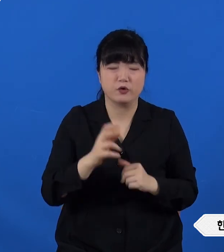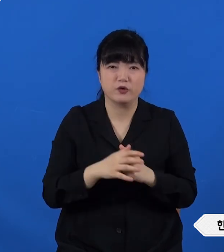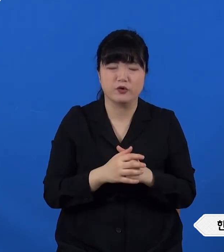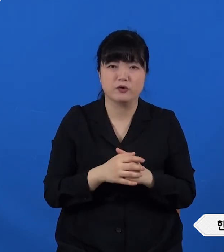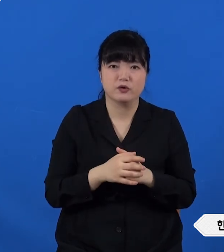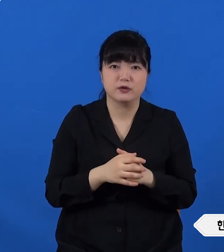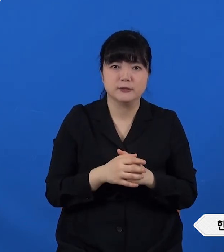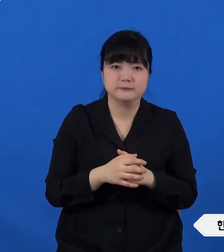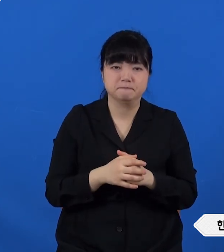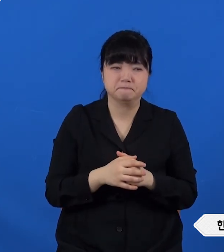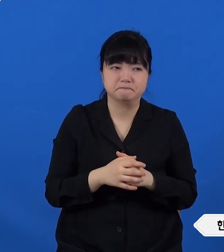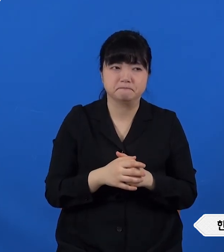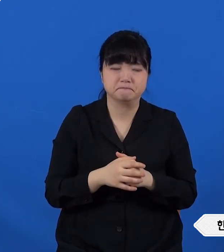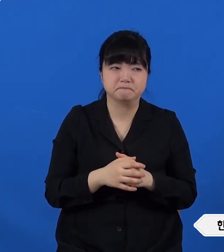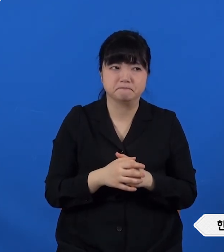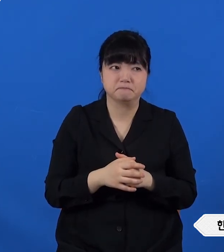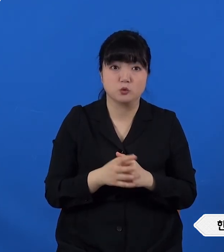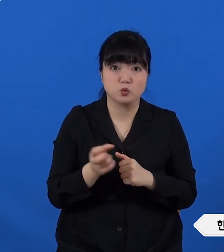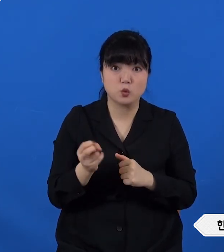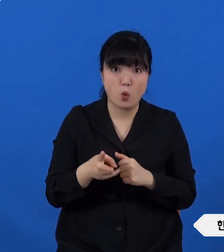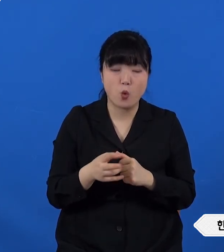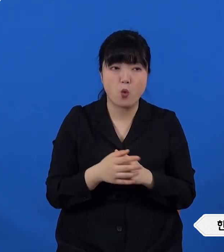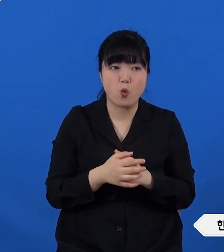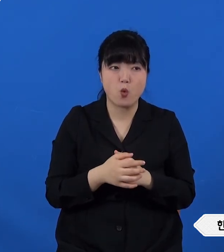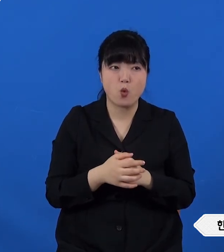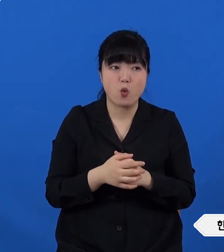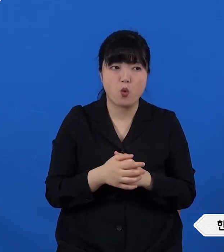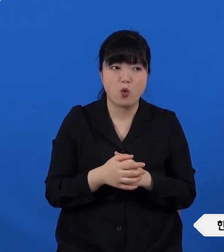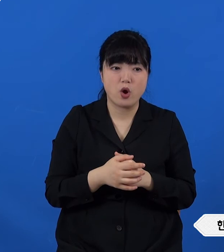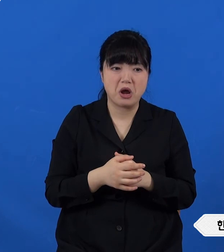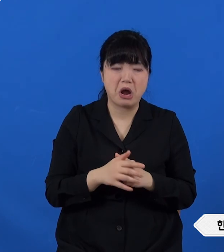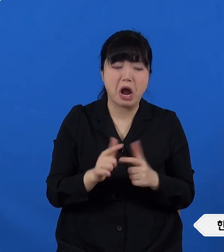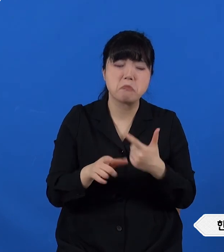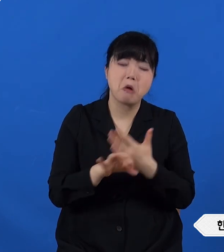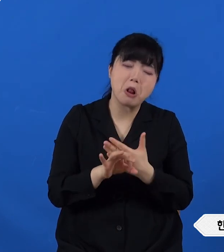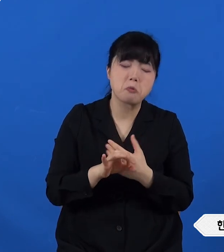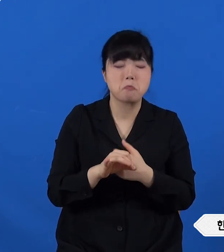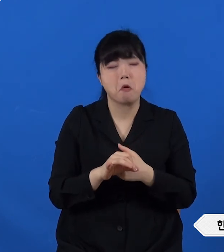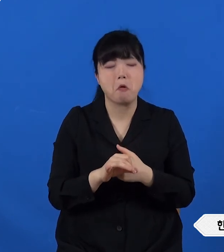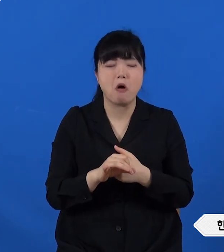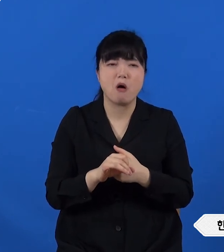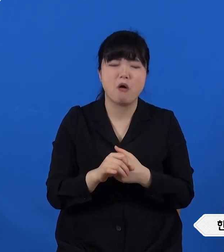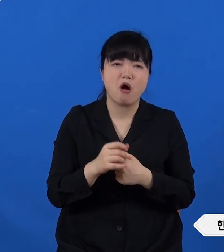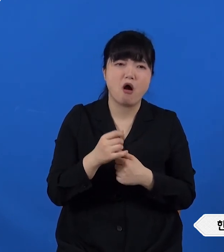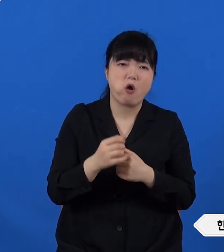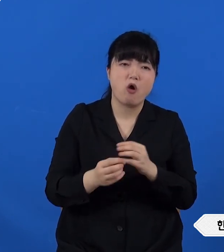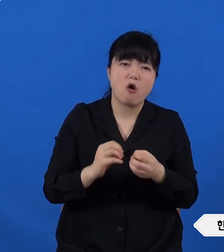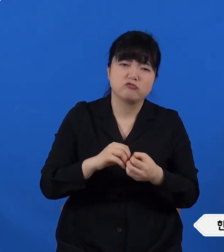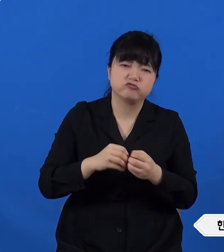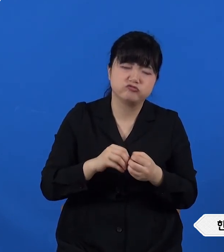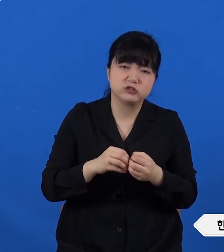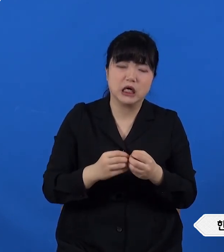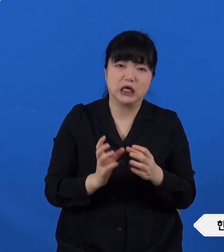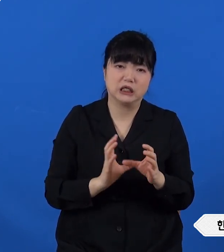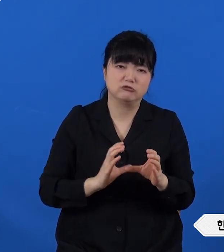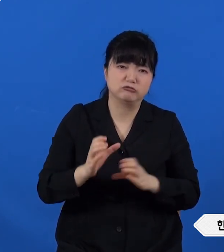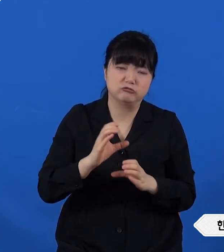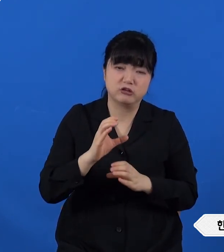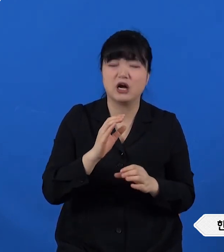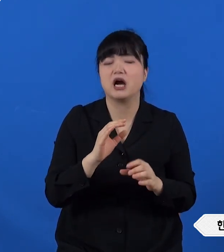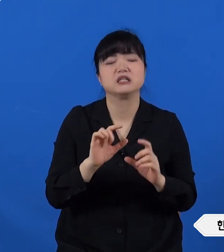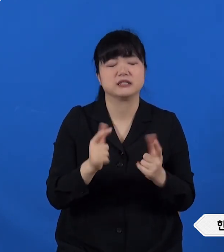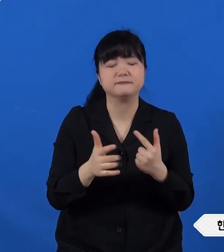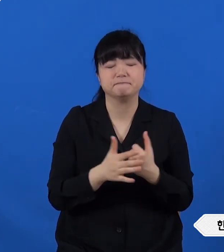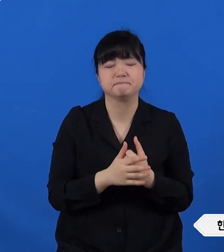것입니다. 아니면 말고 식의 그런 무책임한 그런 보도도 안 하셨을 것입니다.